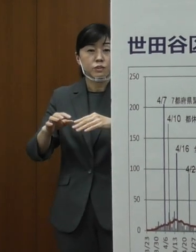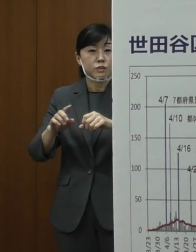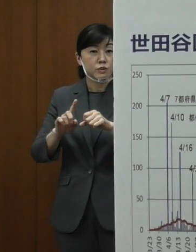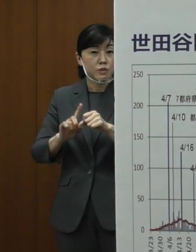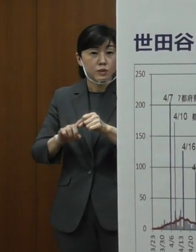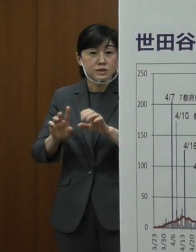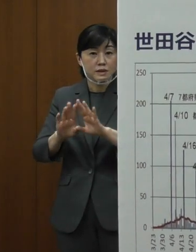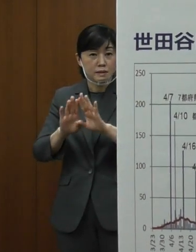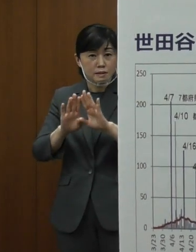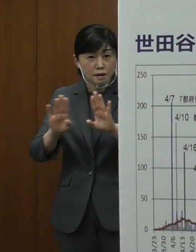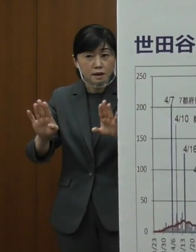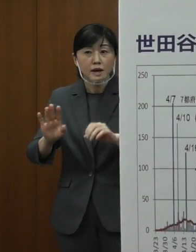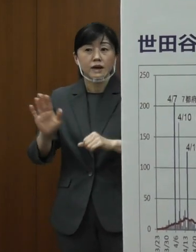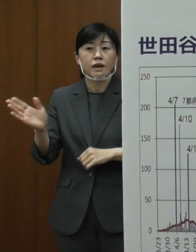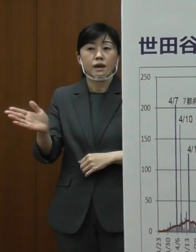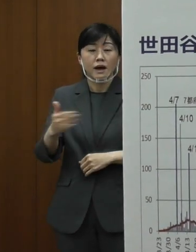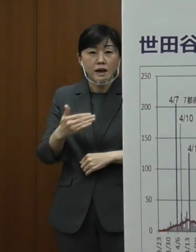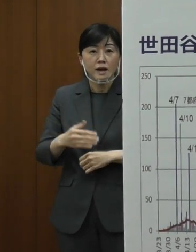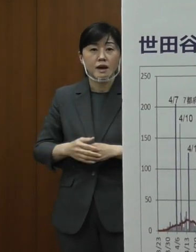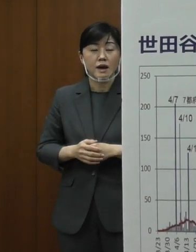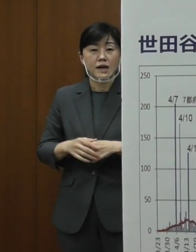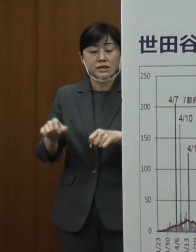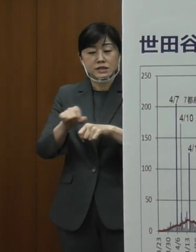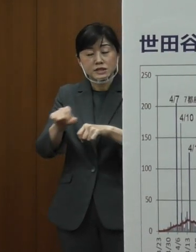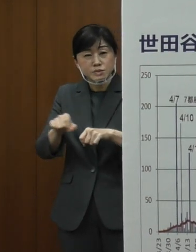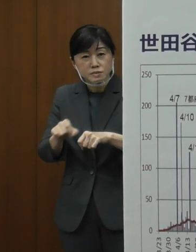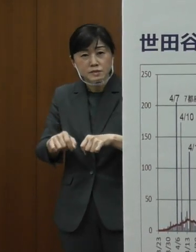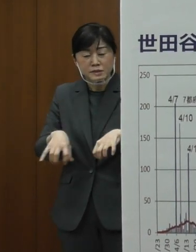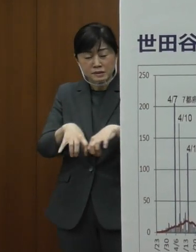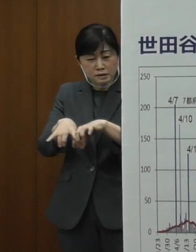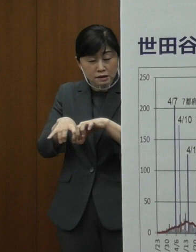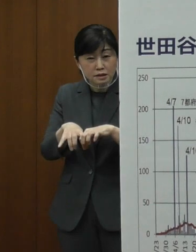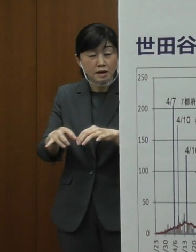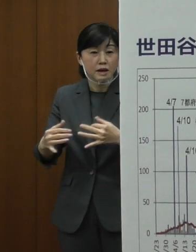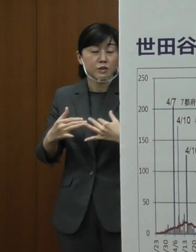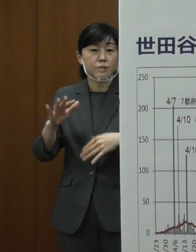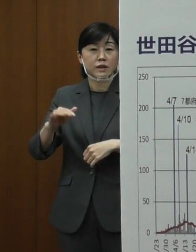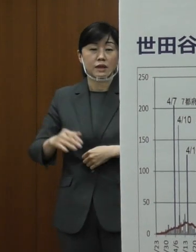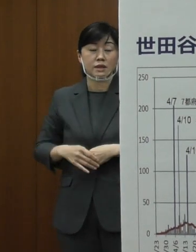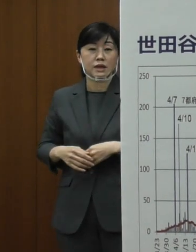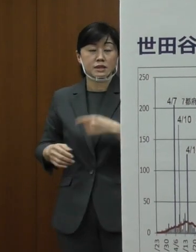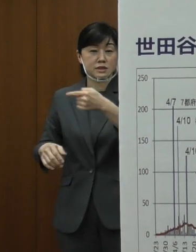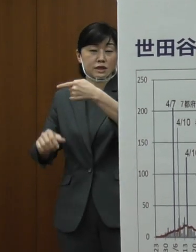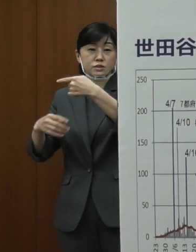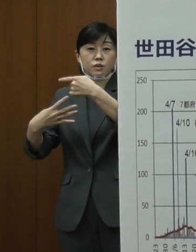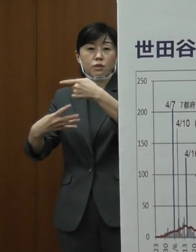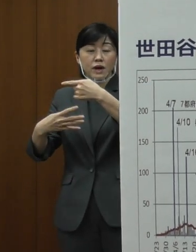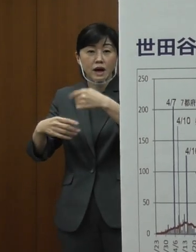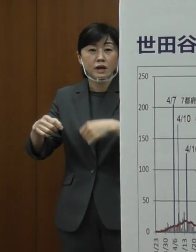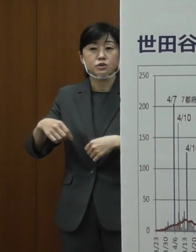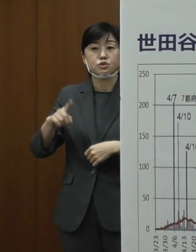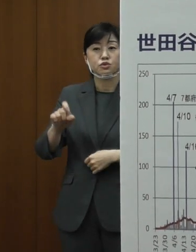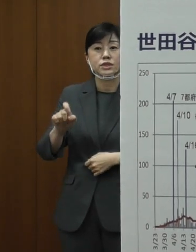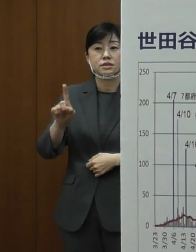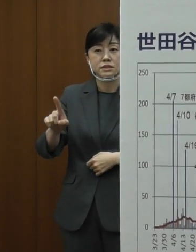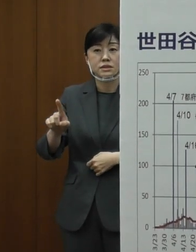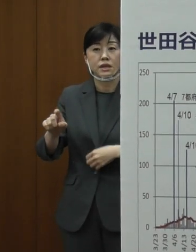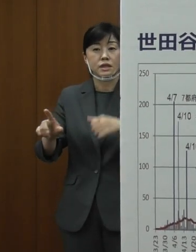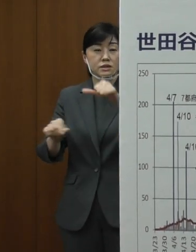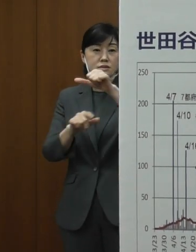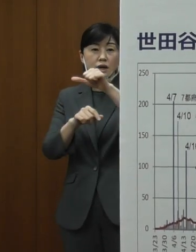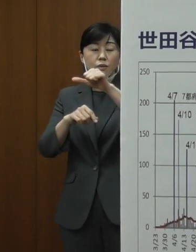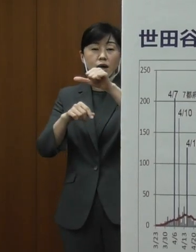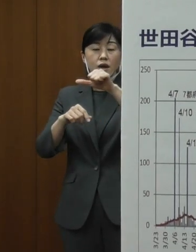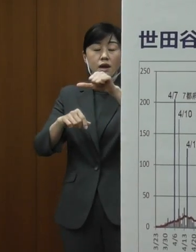的な処理が滞った影響ですが、1月4日11人、5日115人、6日